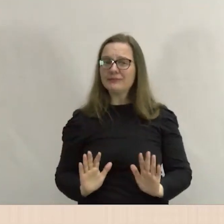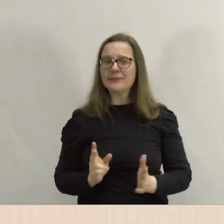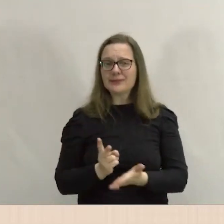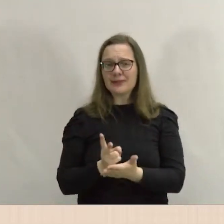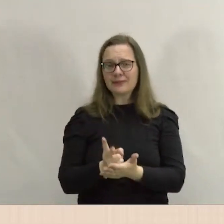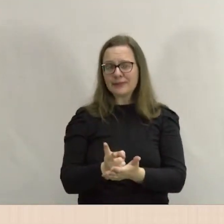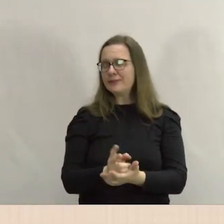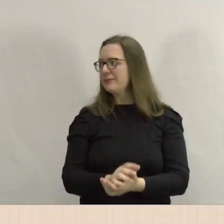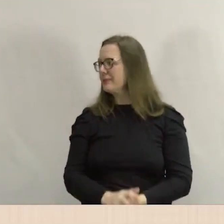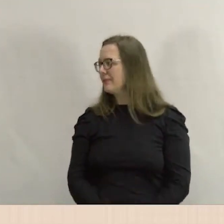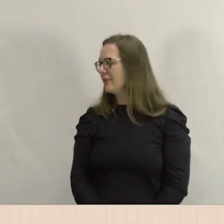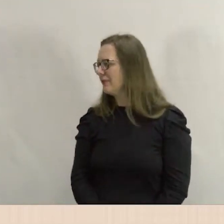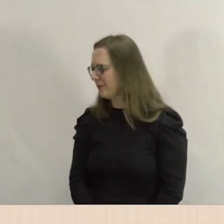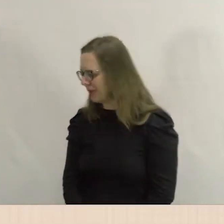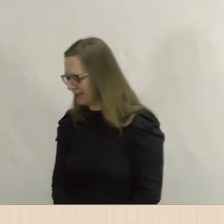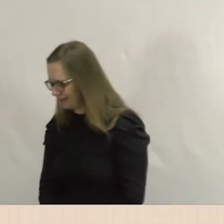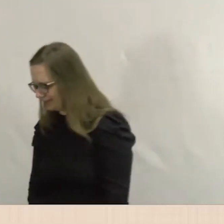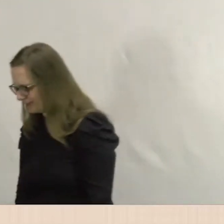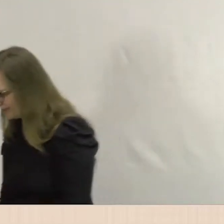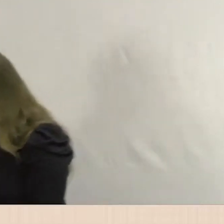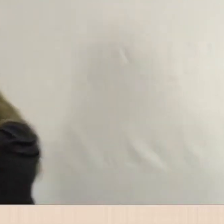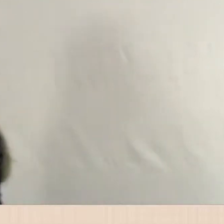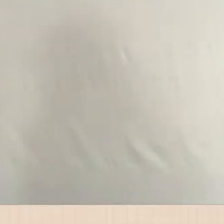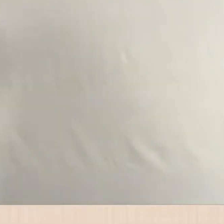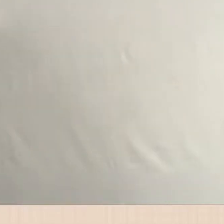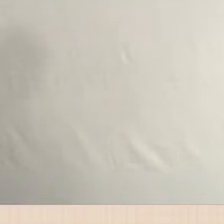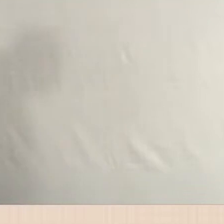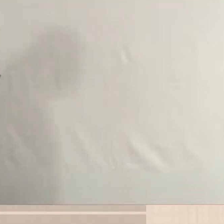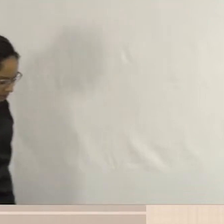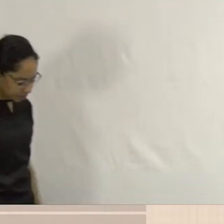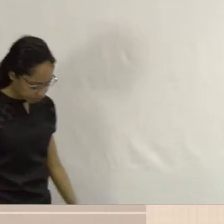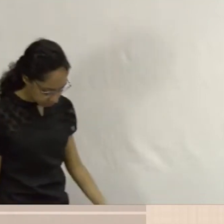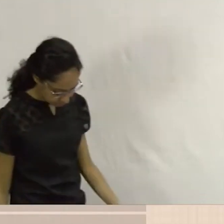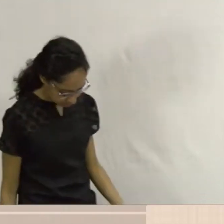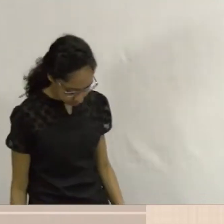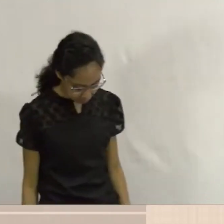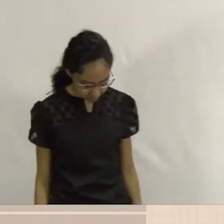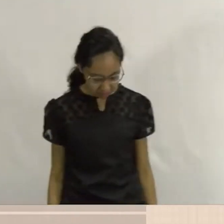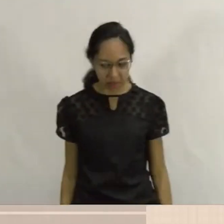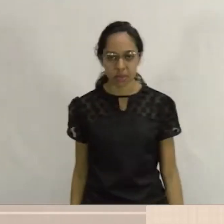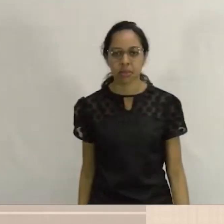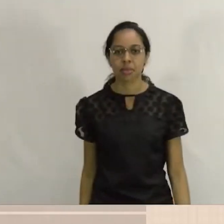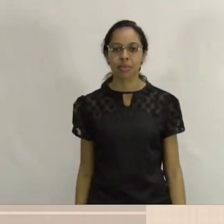os irmãos. Quem já foi transferido?